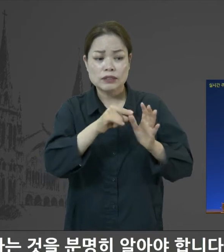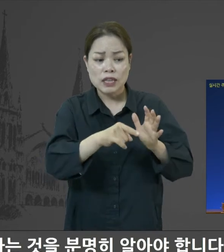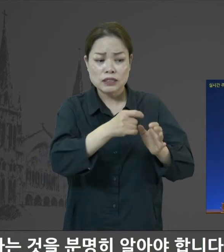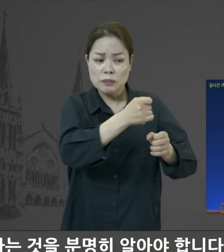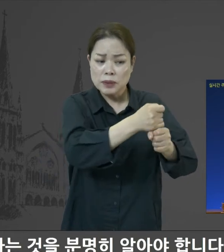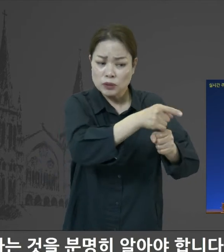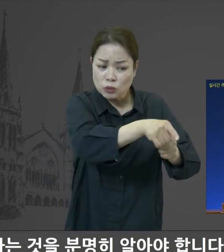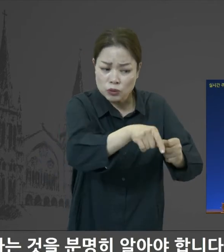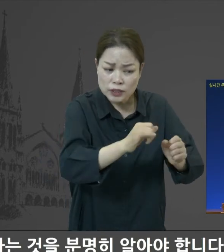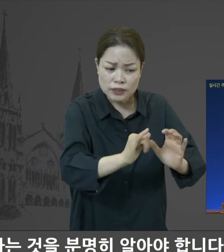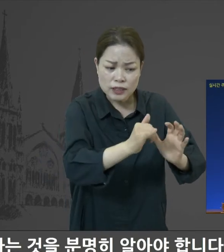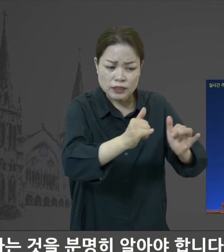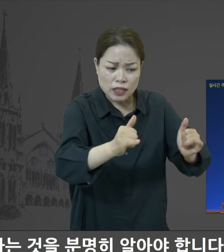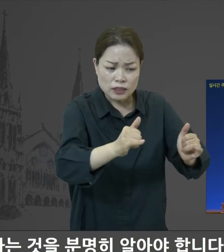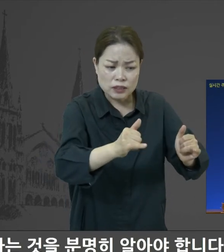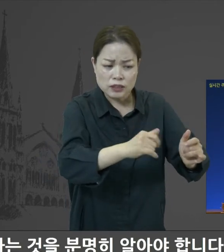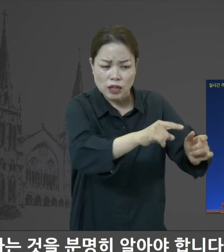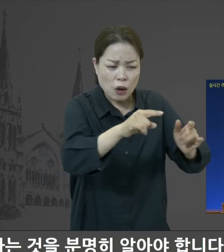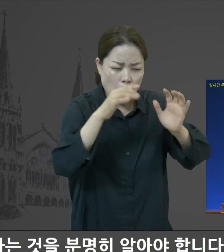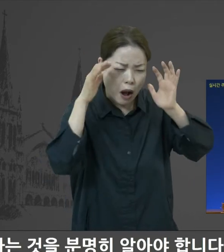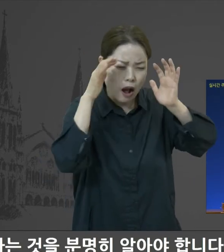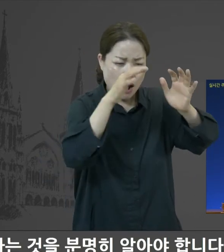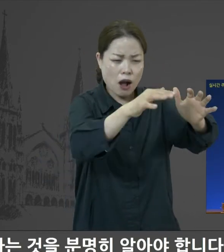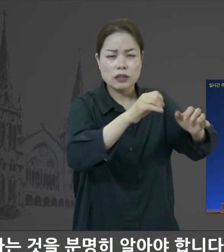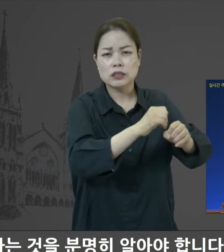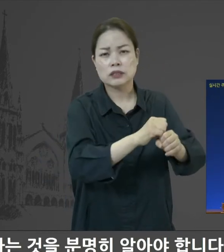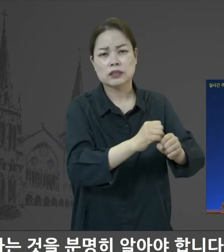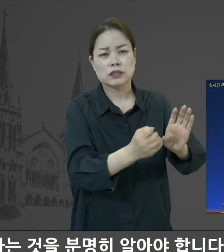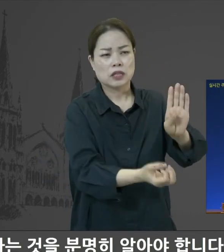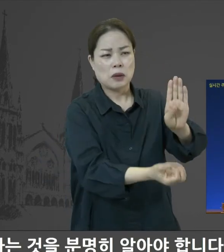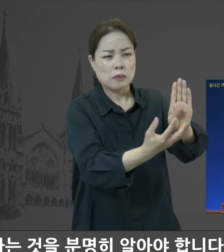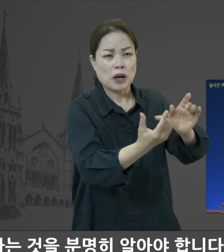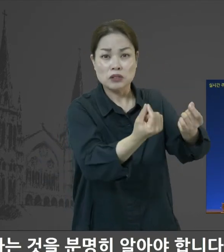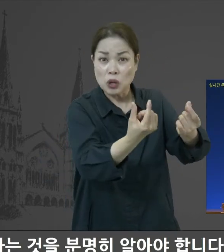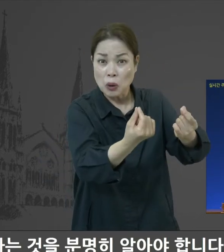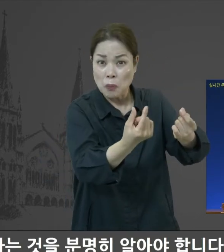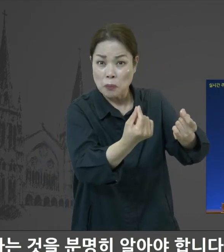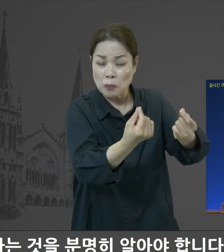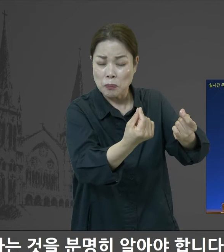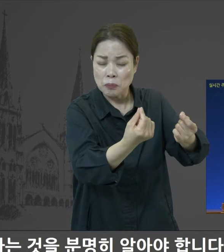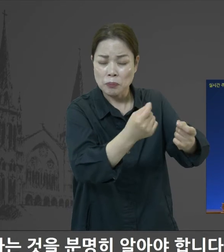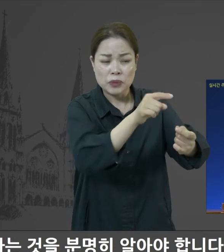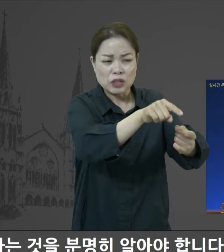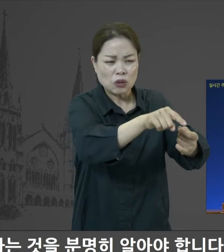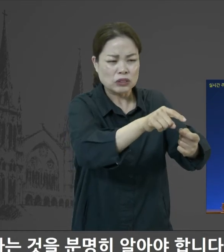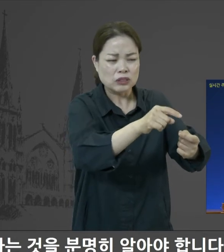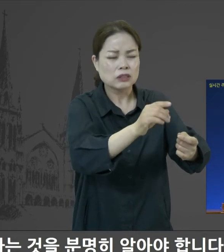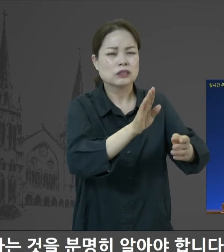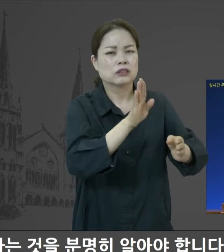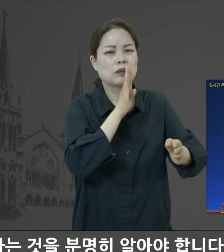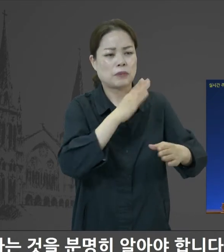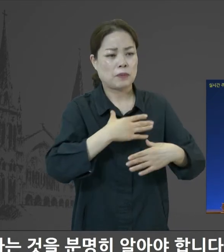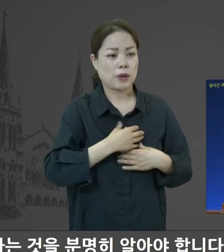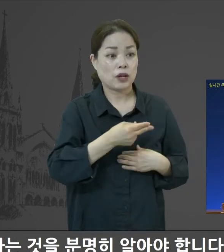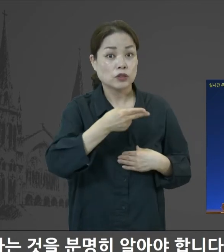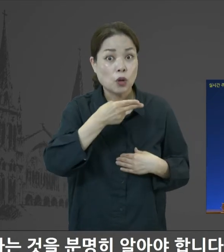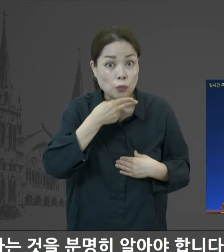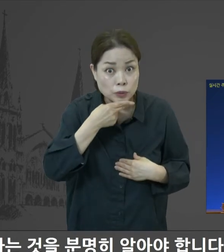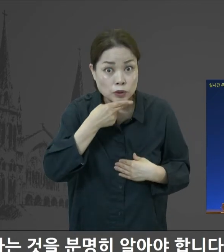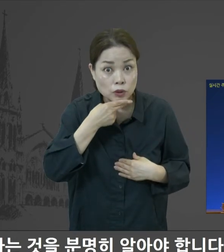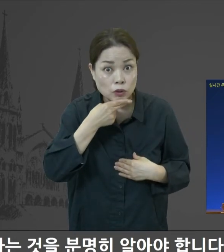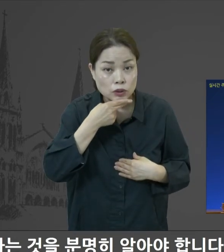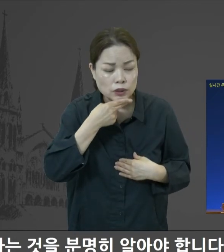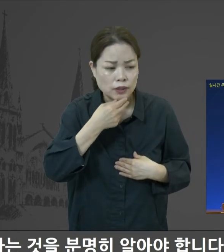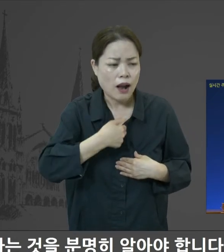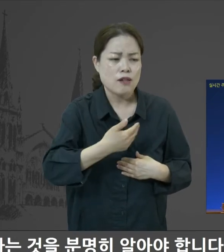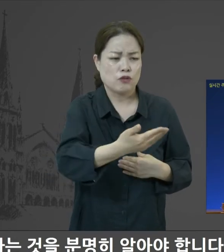만들어 놓고 세상 사람들이 동경하는 그곳 베데스다 연못에 참된 평안이 없다는 것을 확신하고 알려줘야 됩니다. 진짜 치료책이